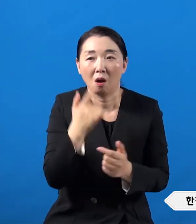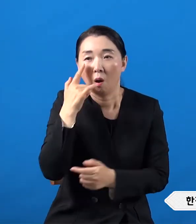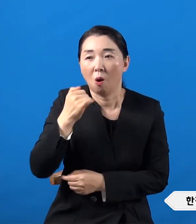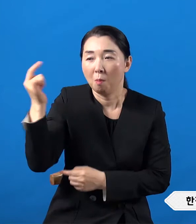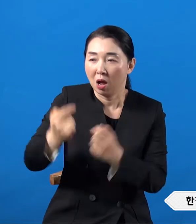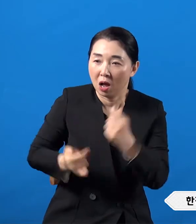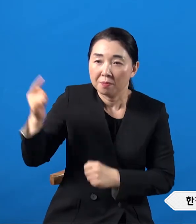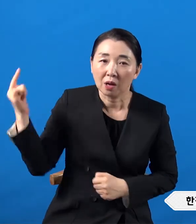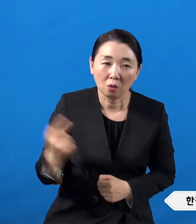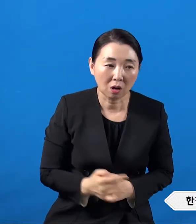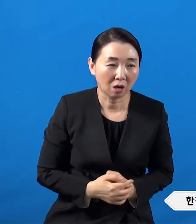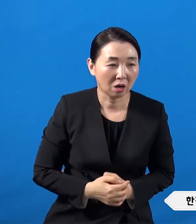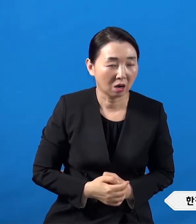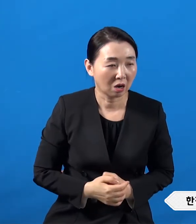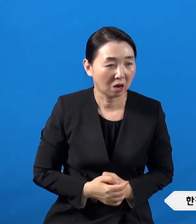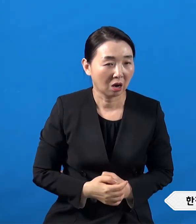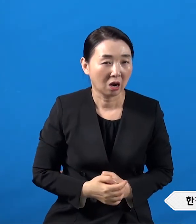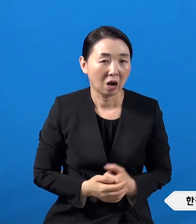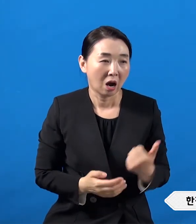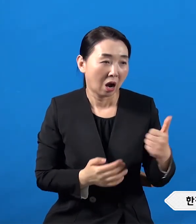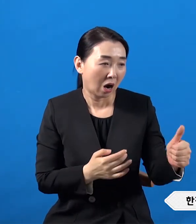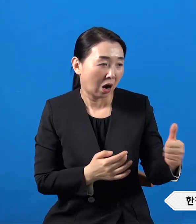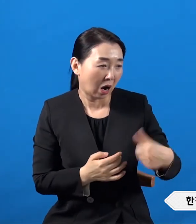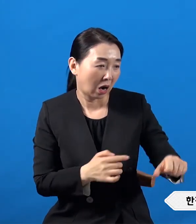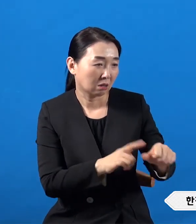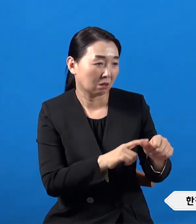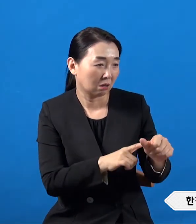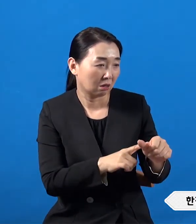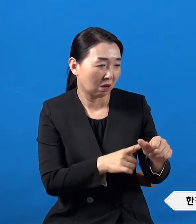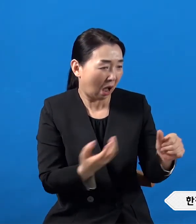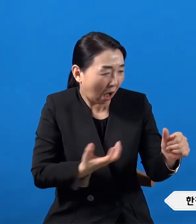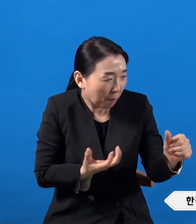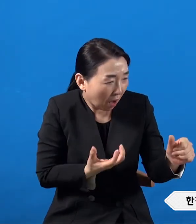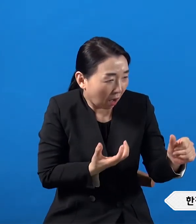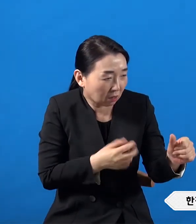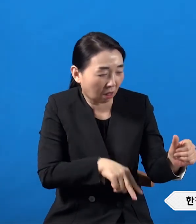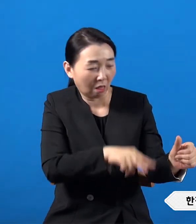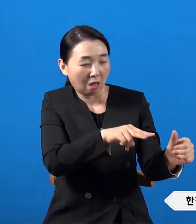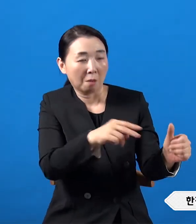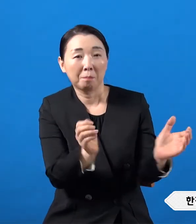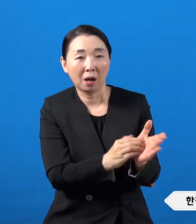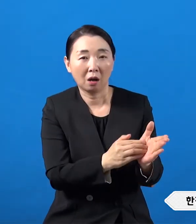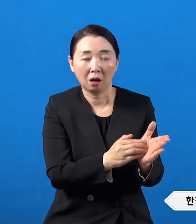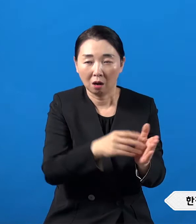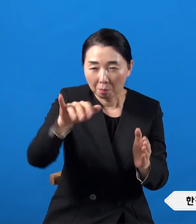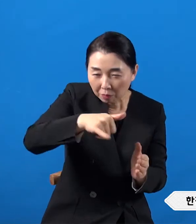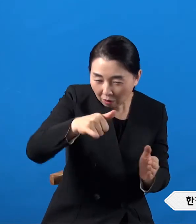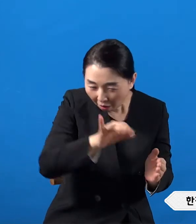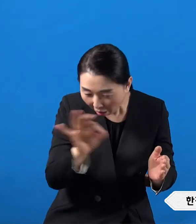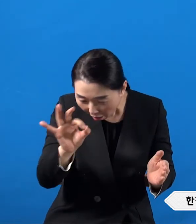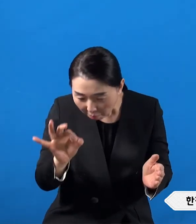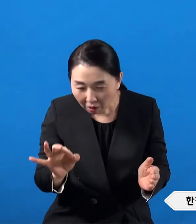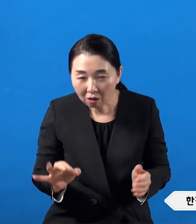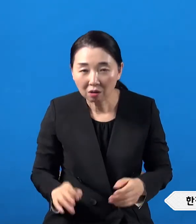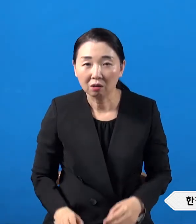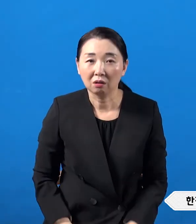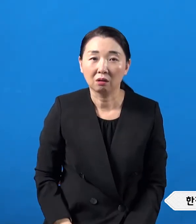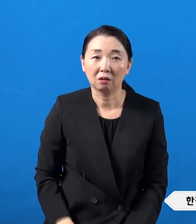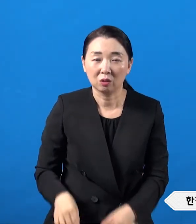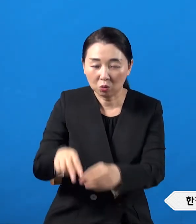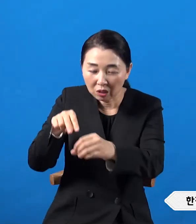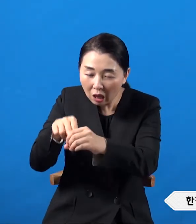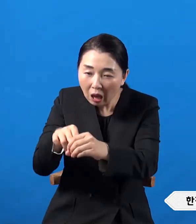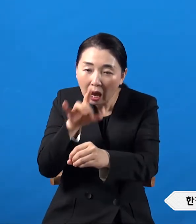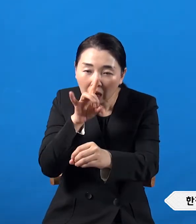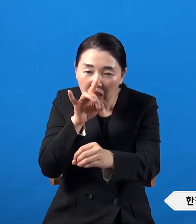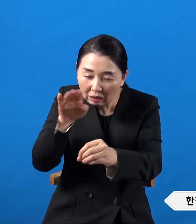엄마가 달려와서 아파하는 아이는 한번 힐끗 흘겨보고는 밥솥을 이리저리 살핍니다. 스위치가